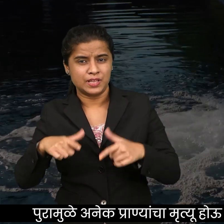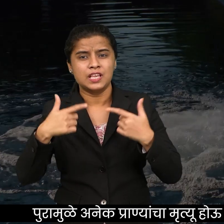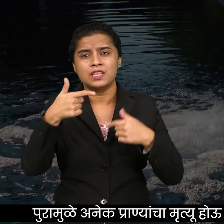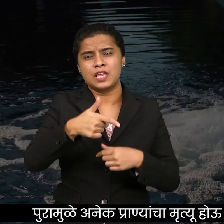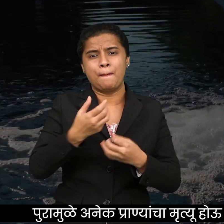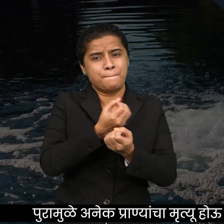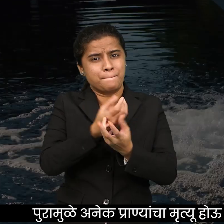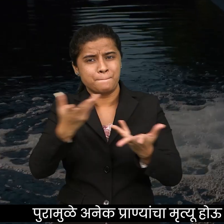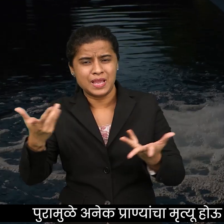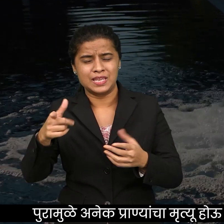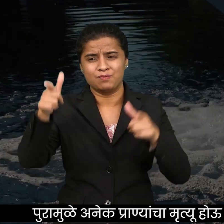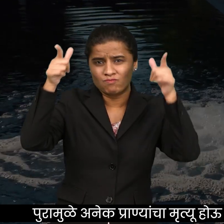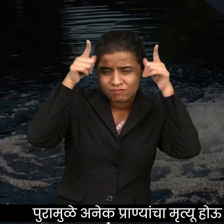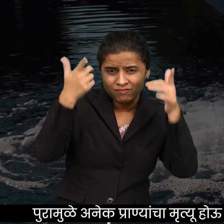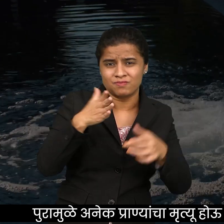शकते.